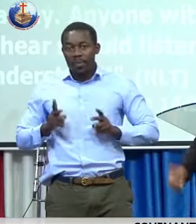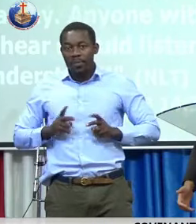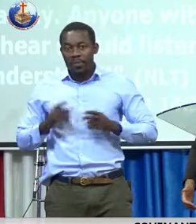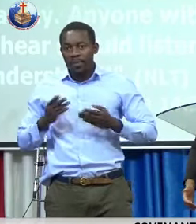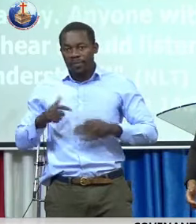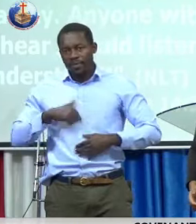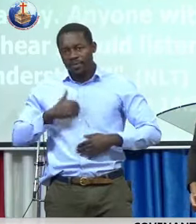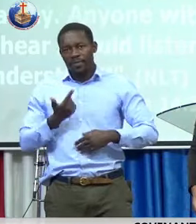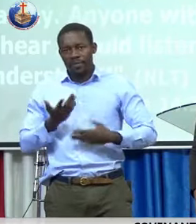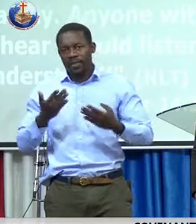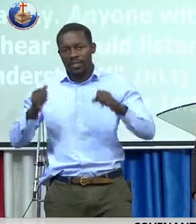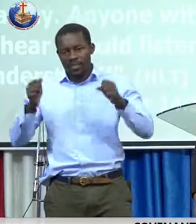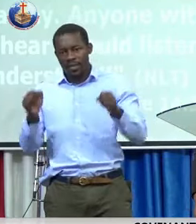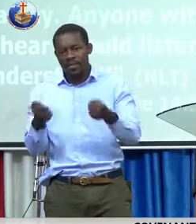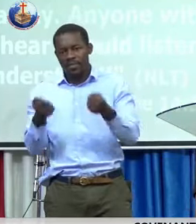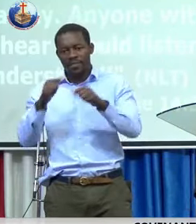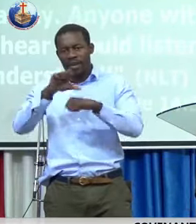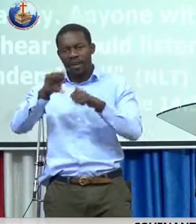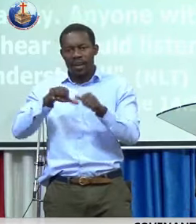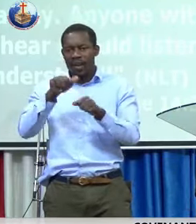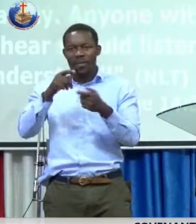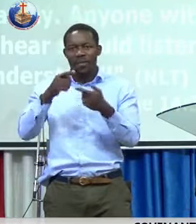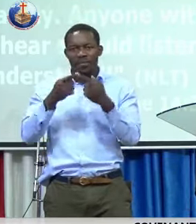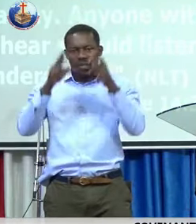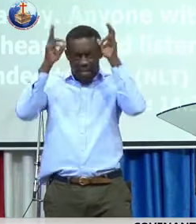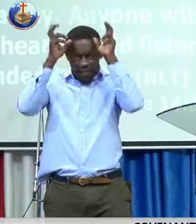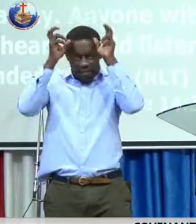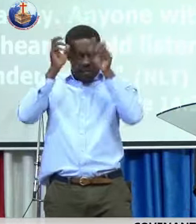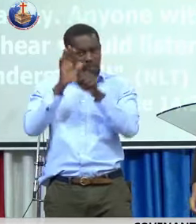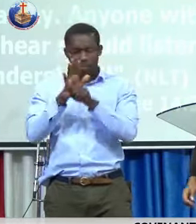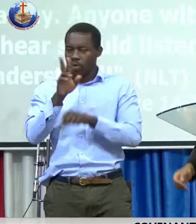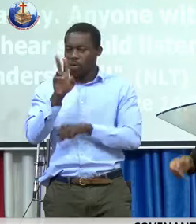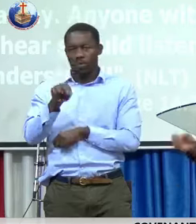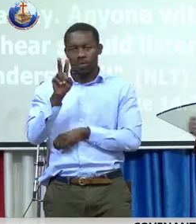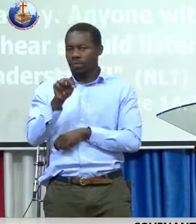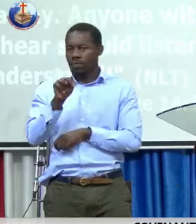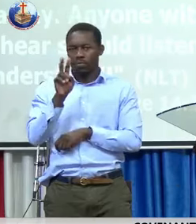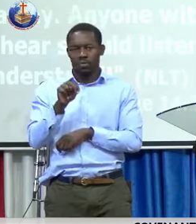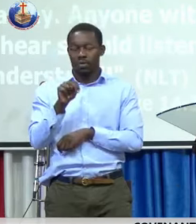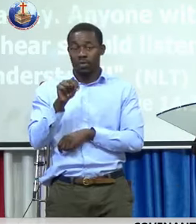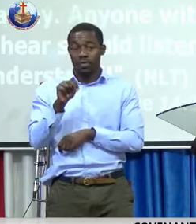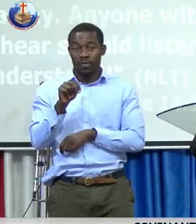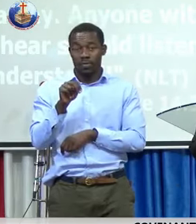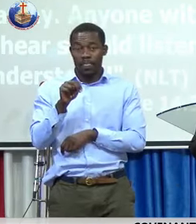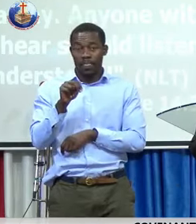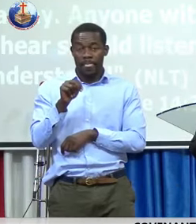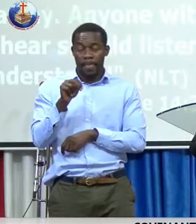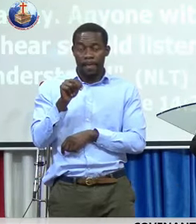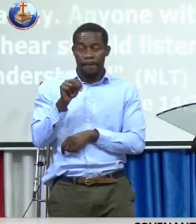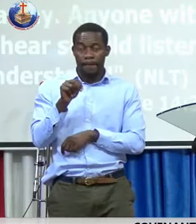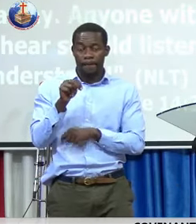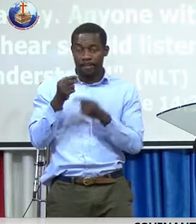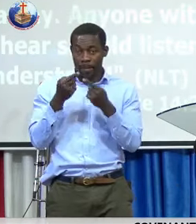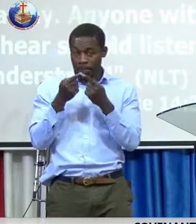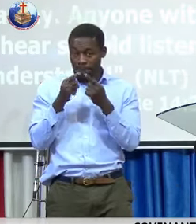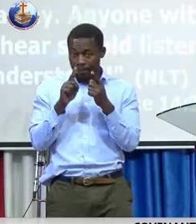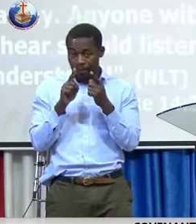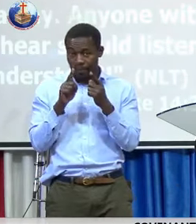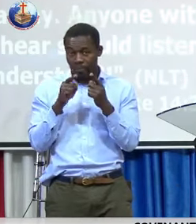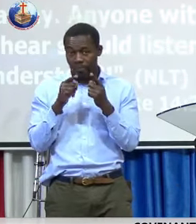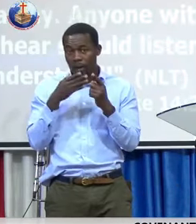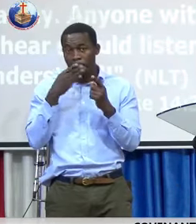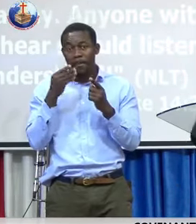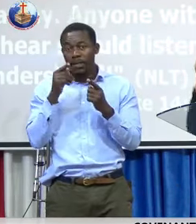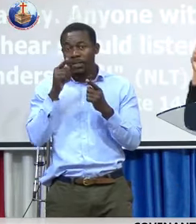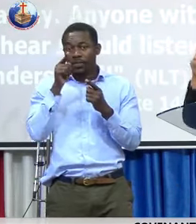their sin. Hatustahili kufanya watu wasikie wametulia wakiwa na dhambi. Instead, badala yake, we are meant to